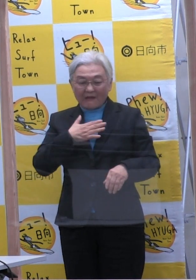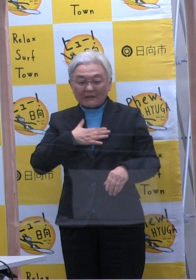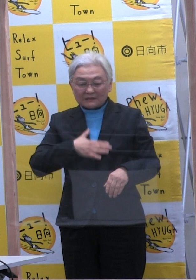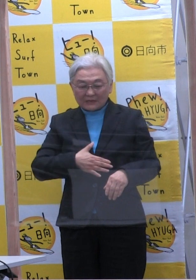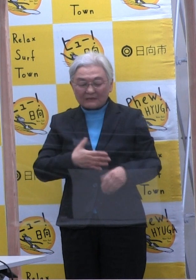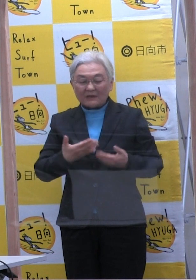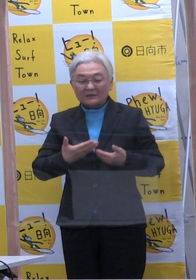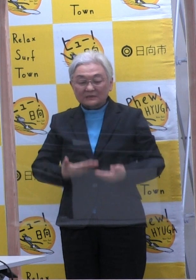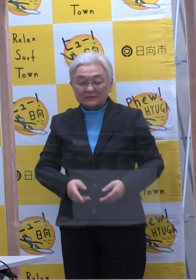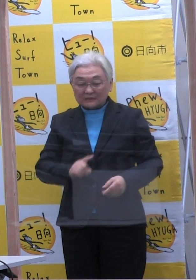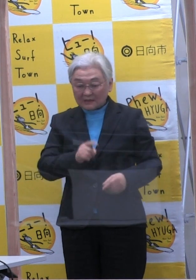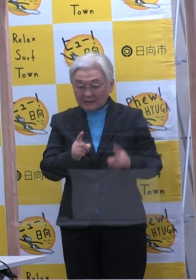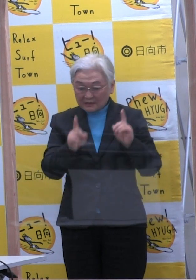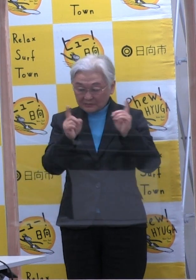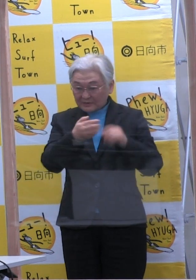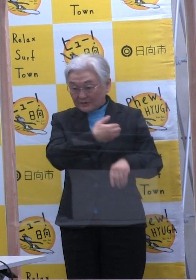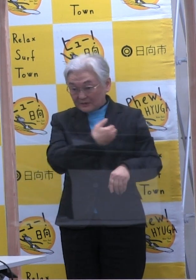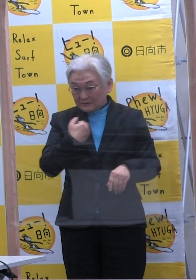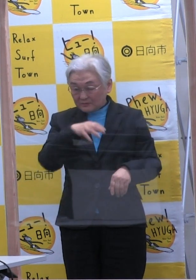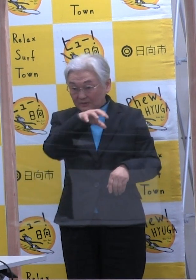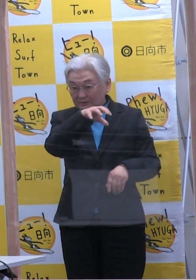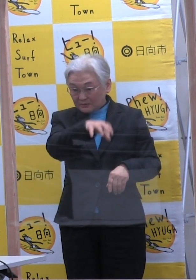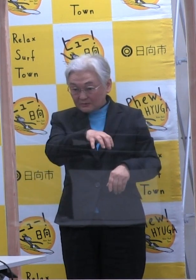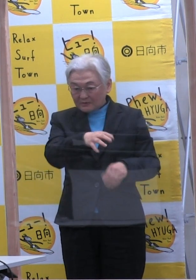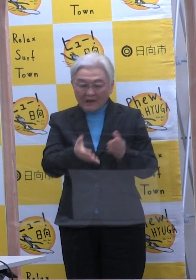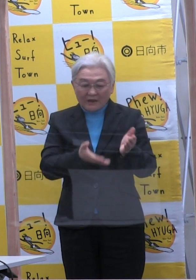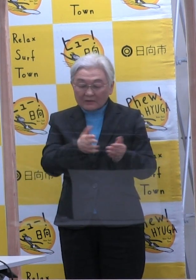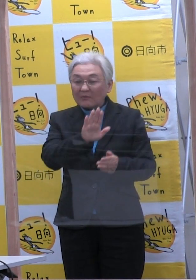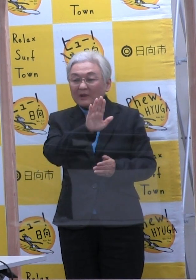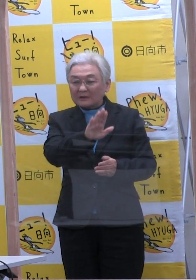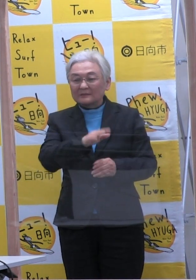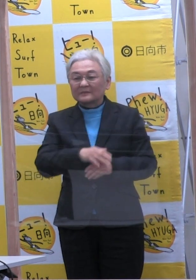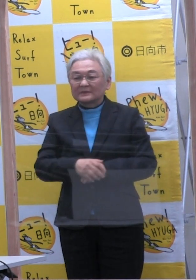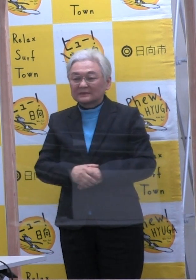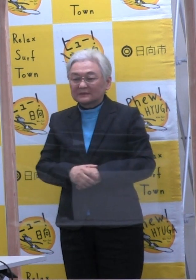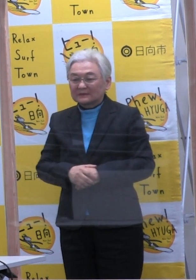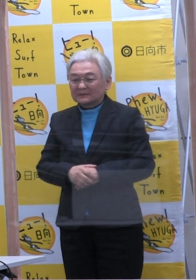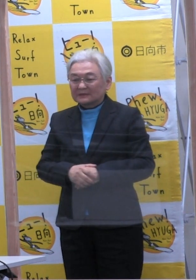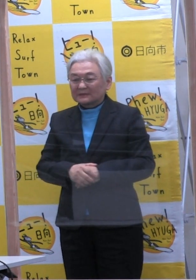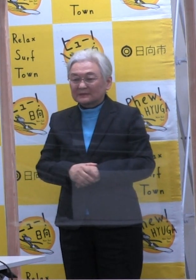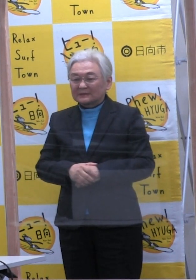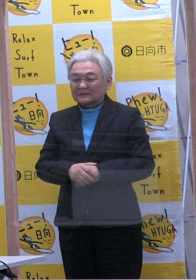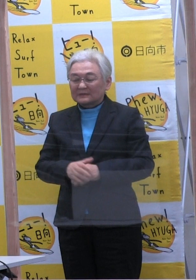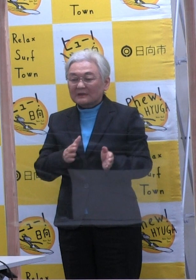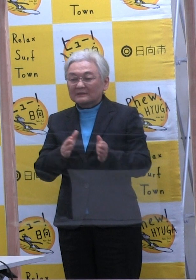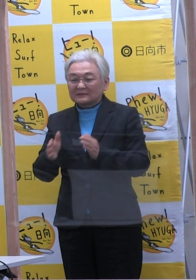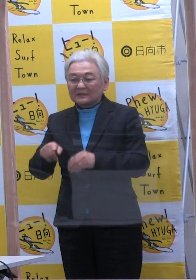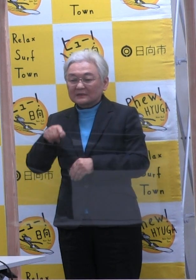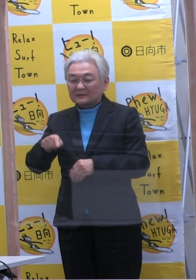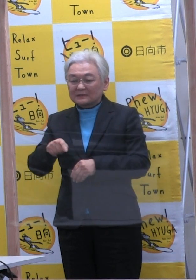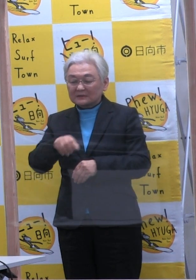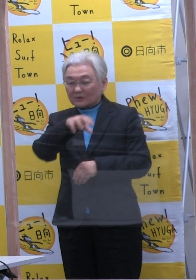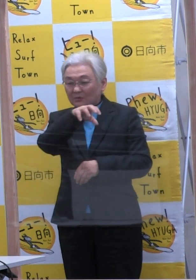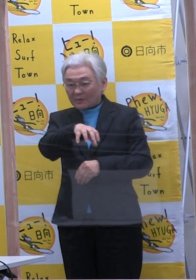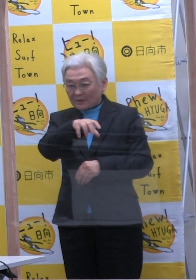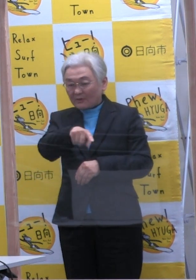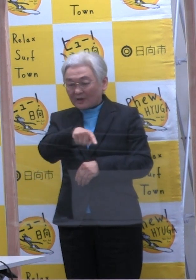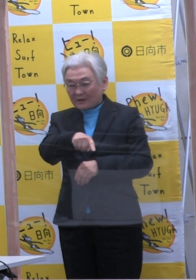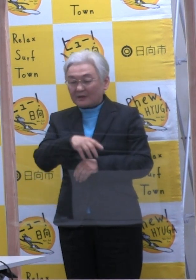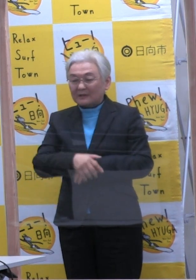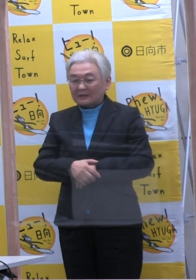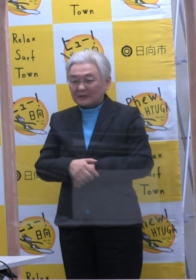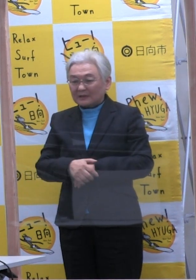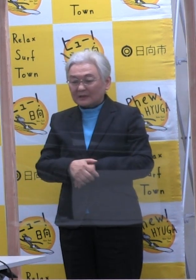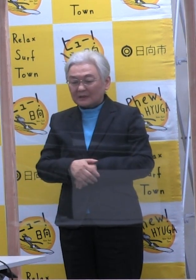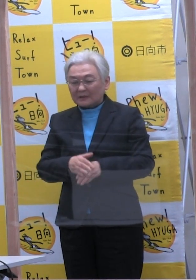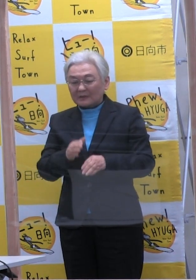に安心してご利用いただけるよう配慮したところです。現在遊具広場については